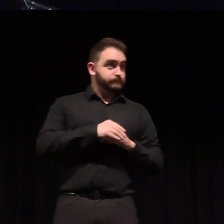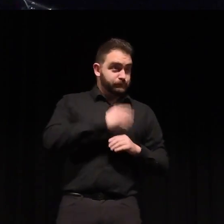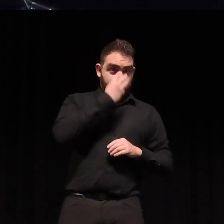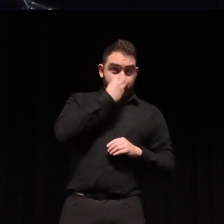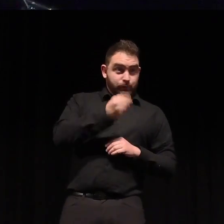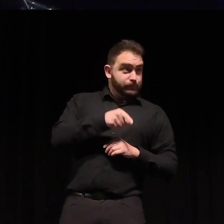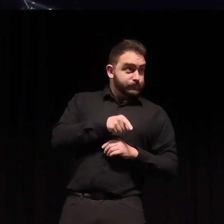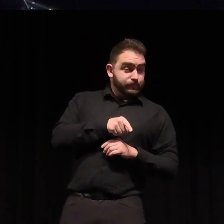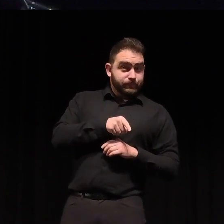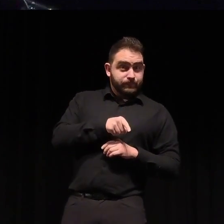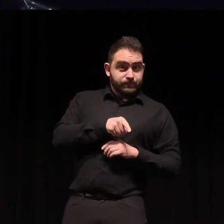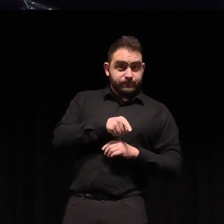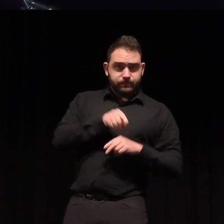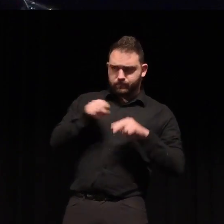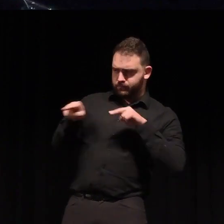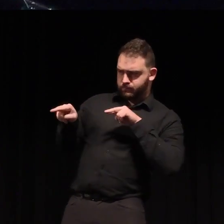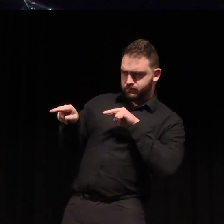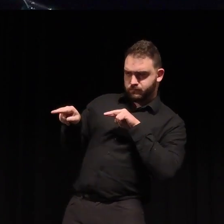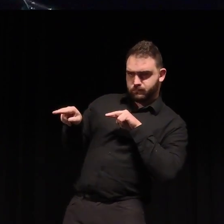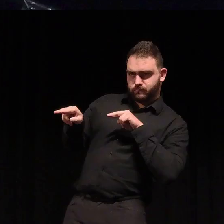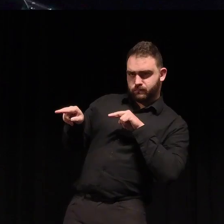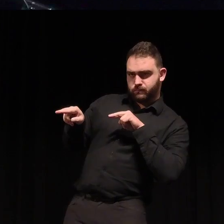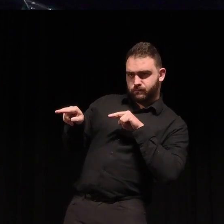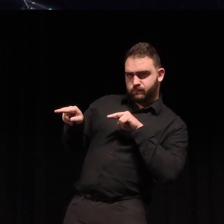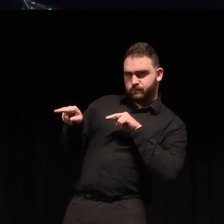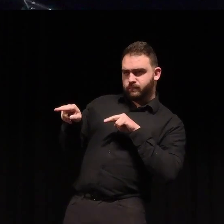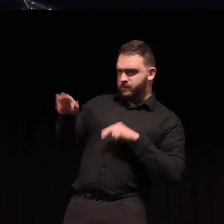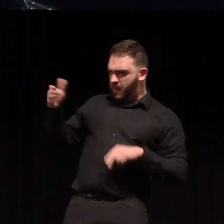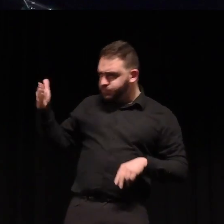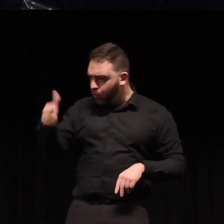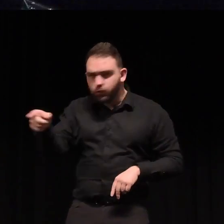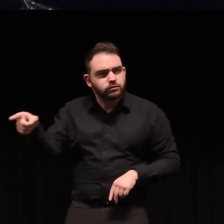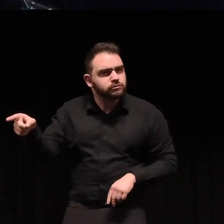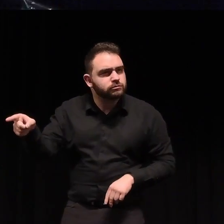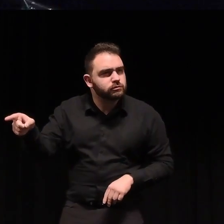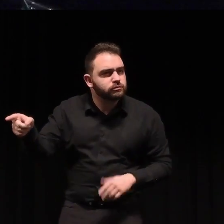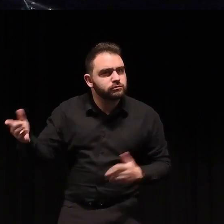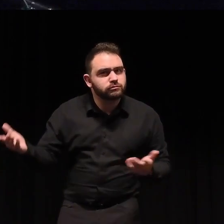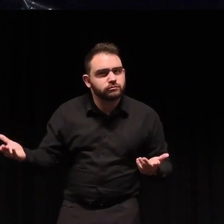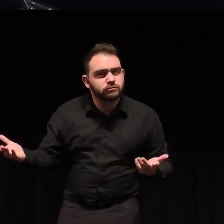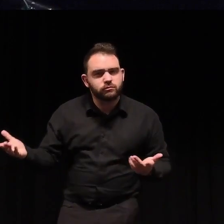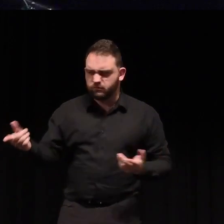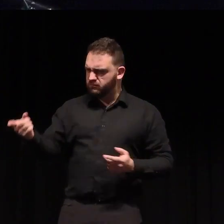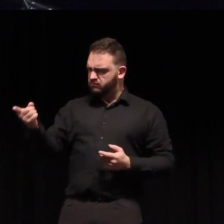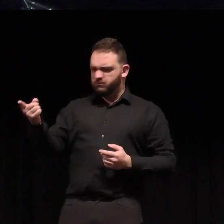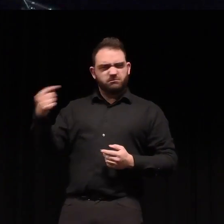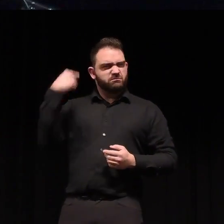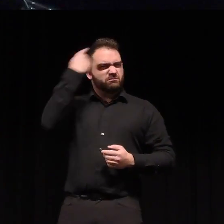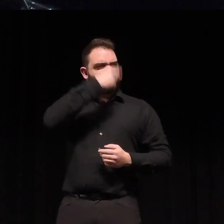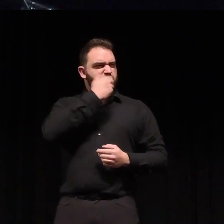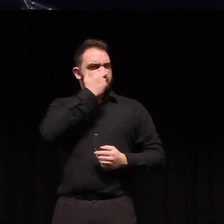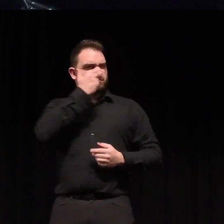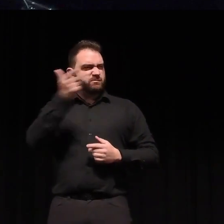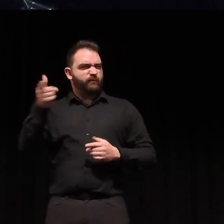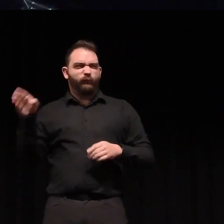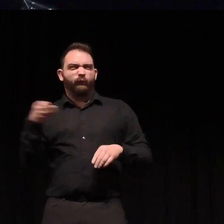a dit « Hey, poisson, tu es drôle, toi? » Et